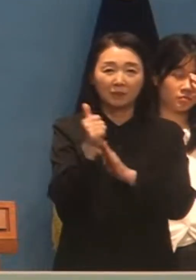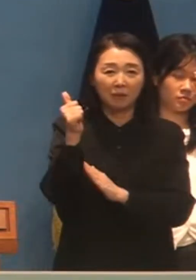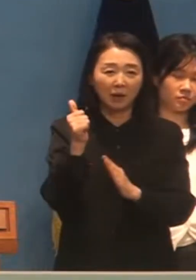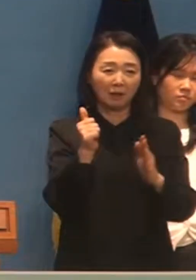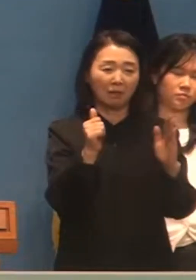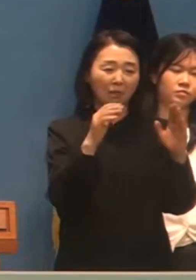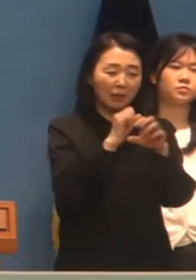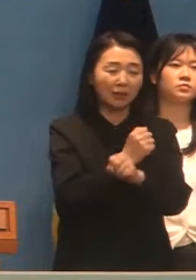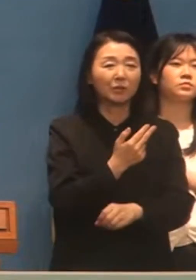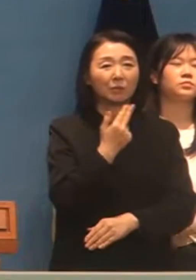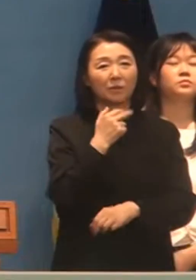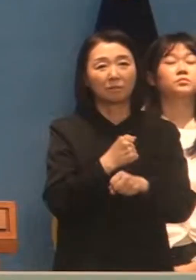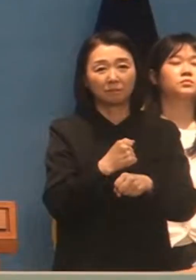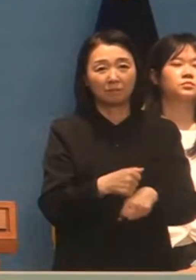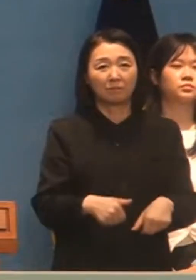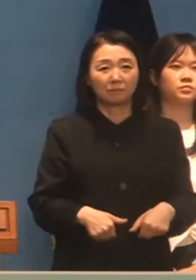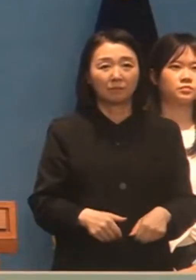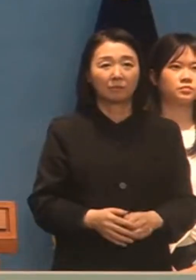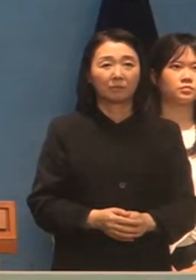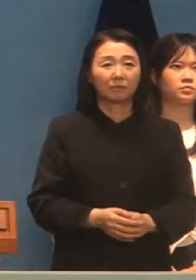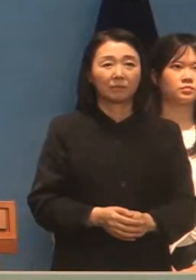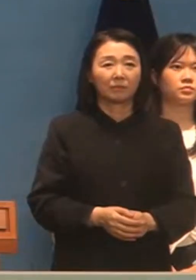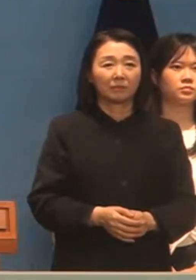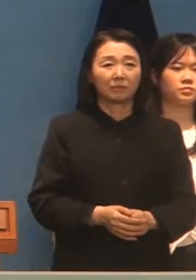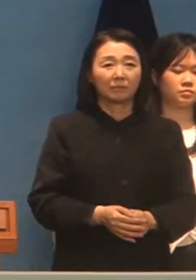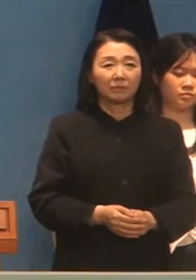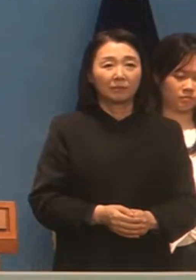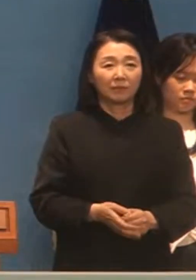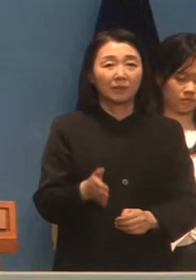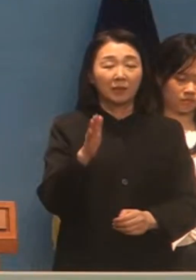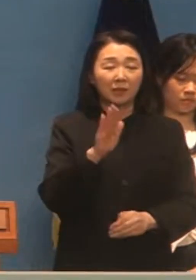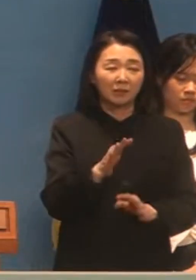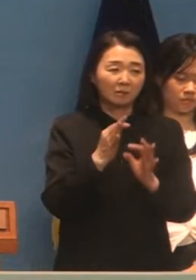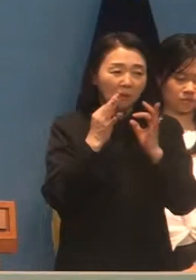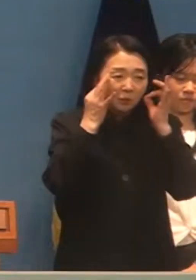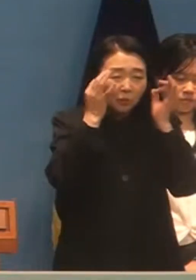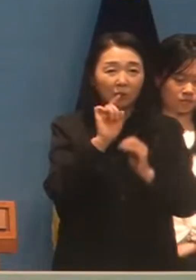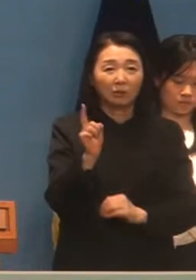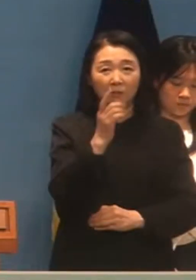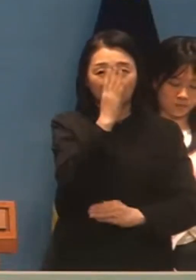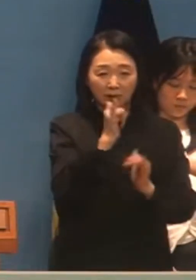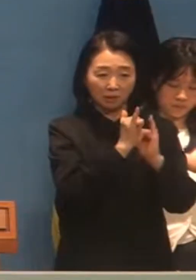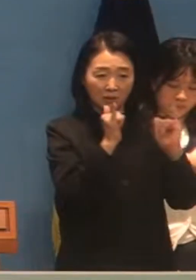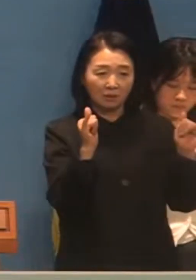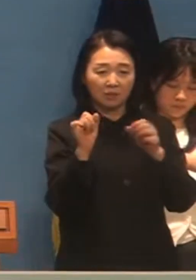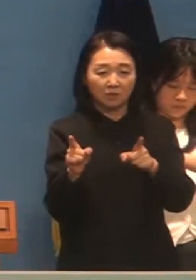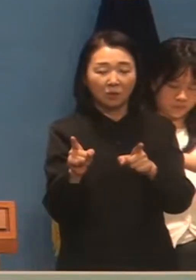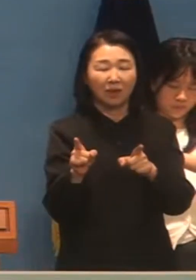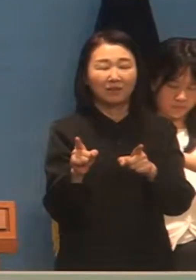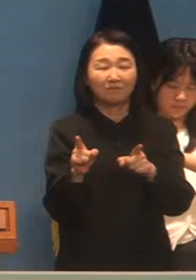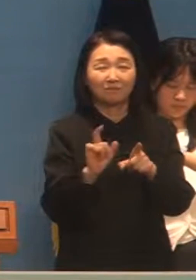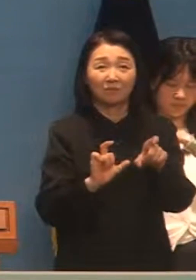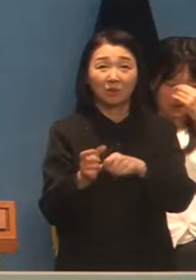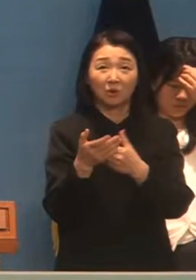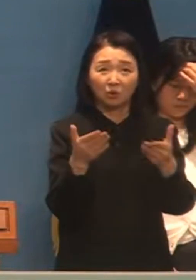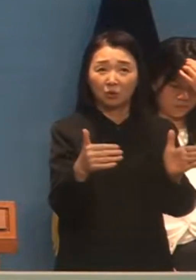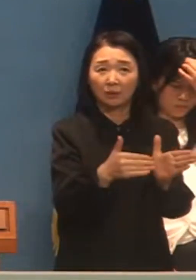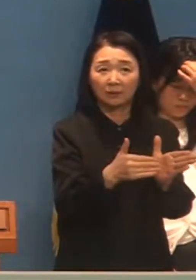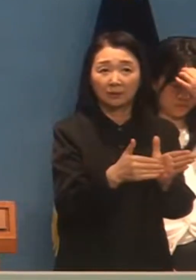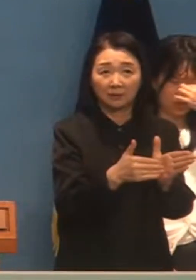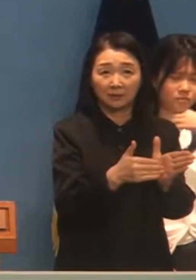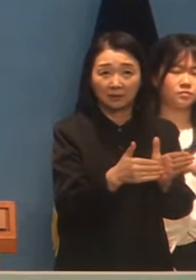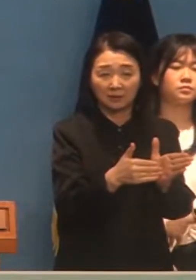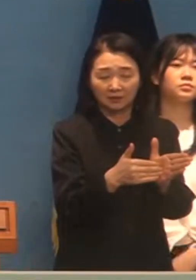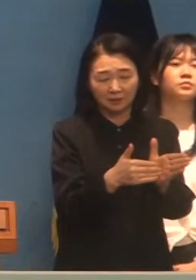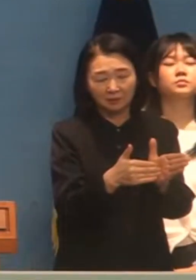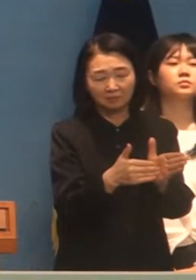꺼지지 않도록 만들어야 합니다. 그러나 그 노력은 청년에게 기회를 조금 더 주는 수준의